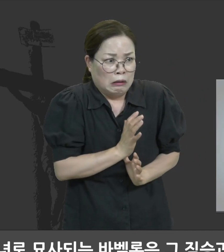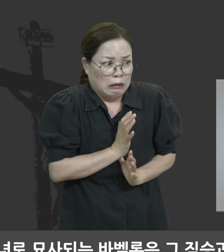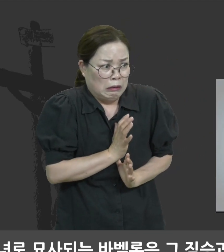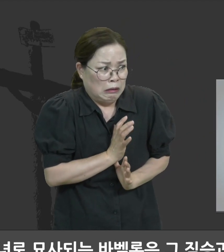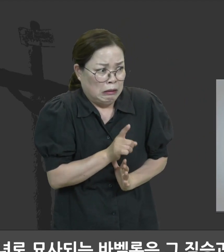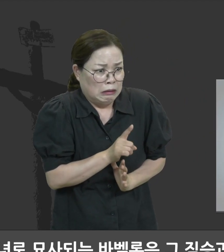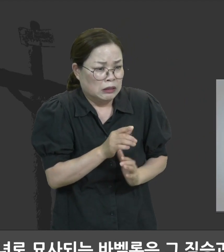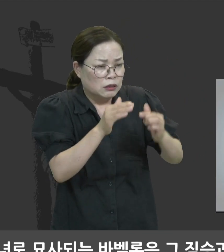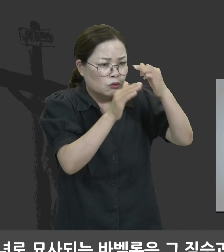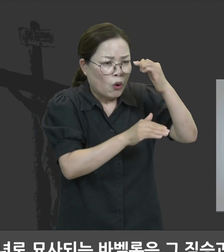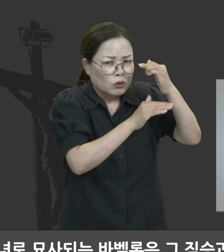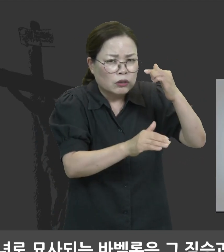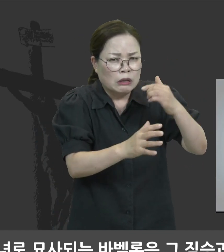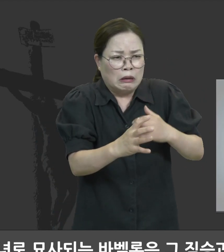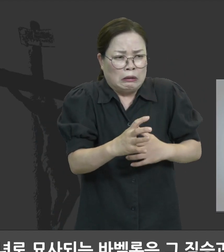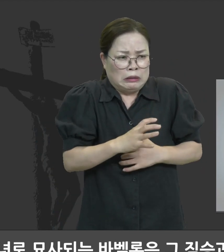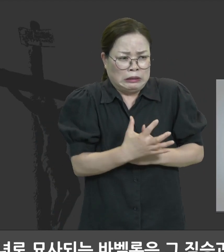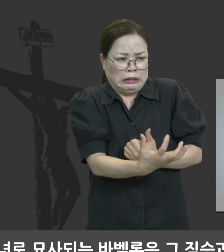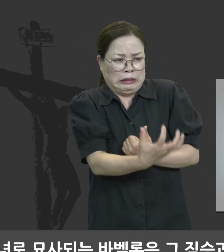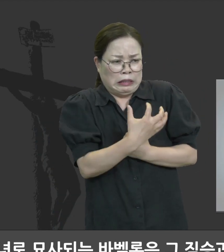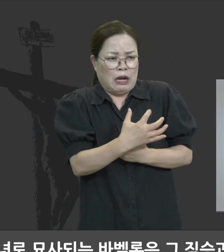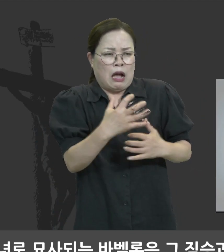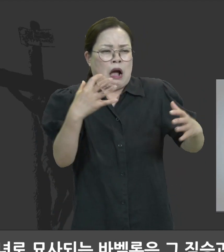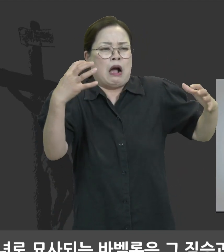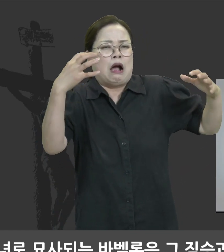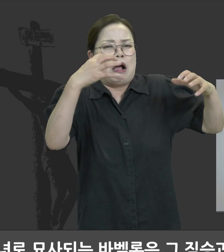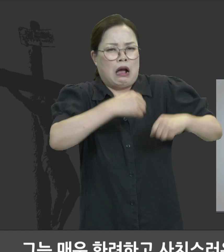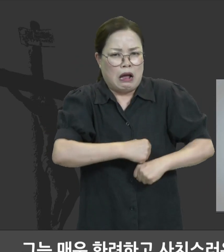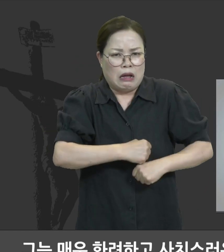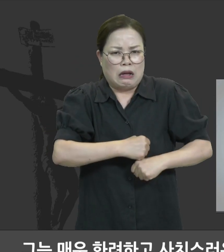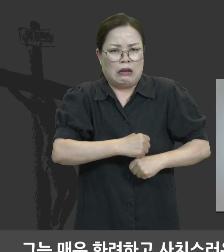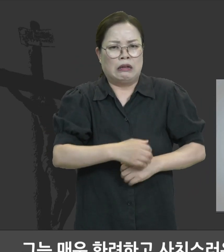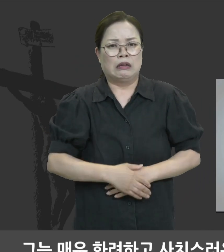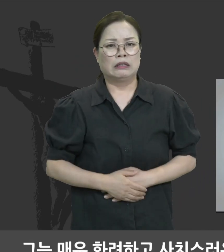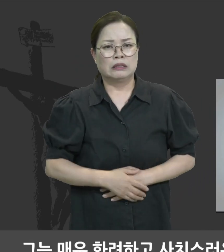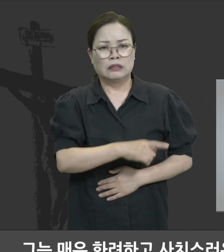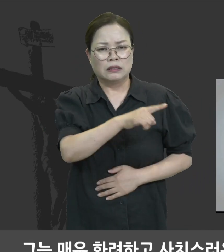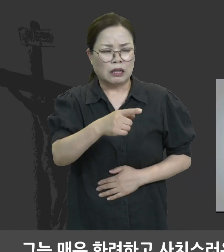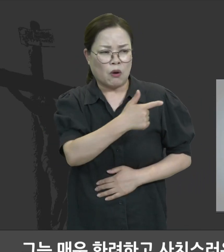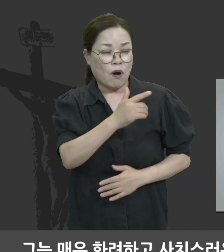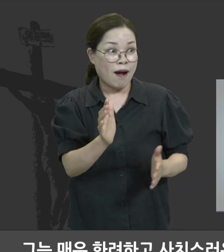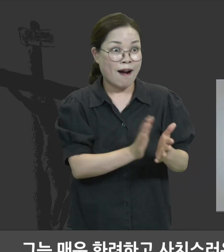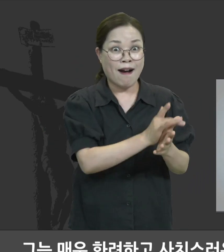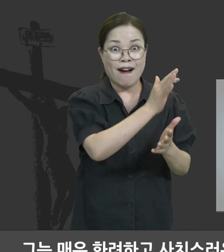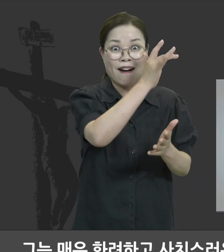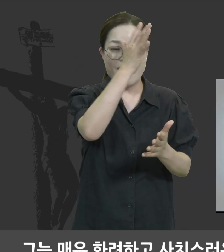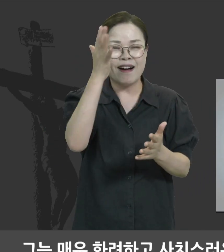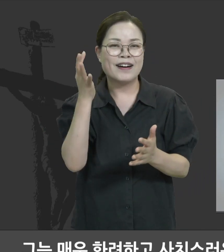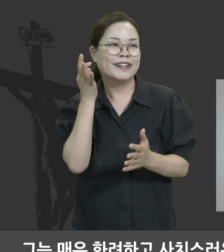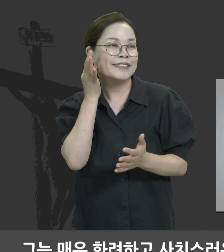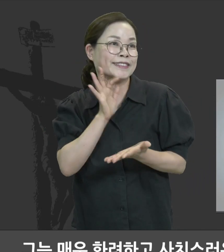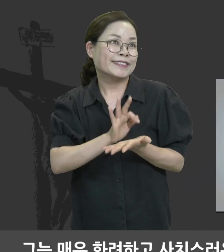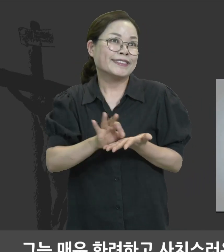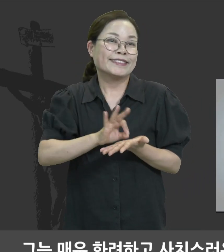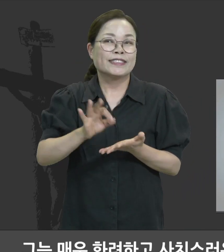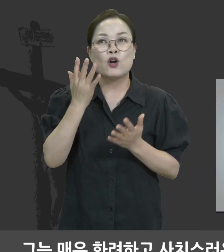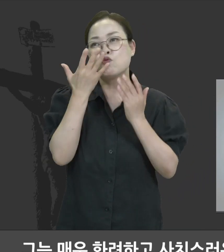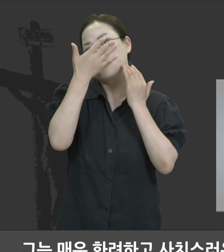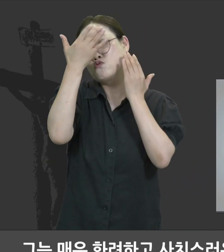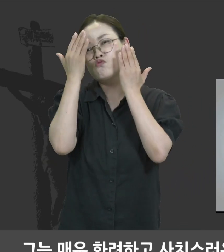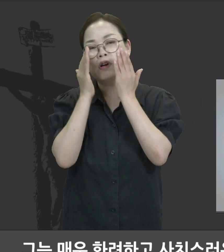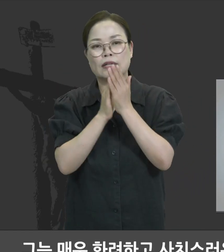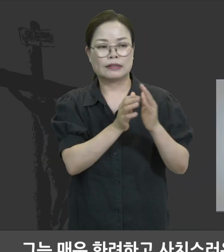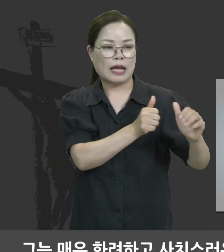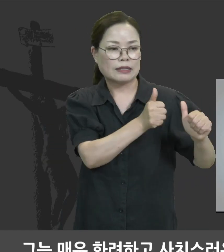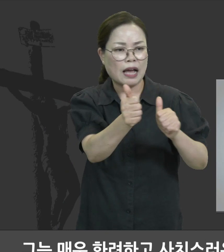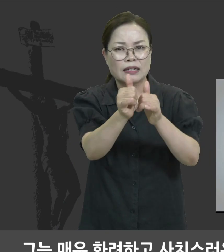불러일으켜 성도들을 위협하고 무너뜨리려 합니다. 그는 매우 화려하고 사치스러우며 그를